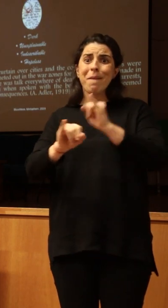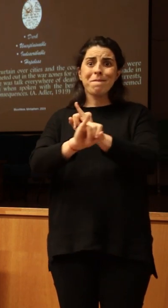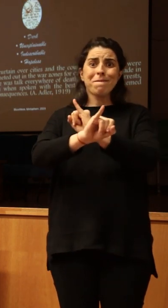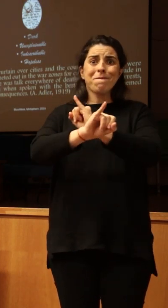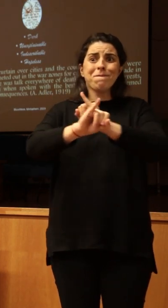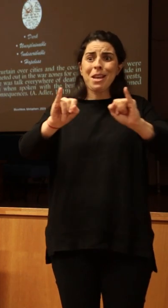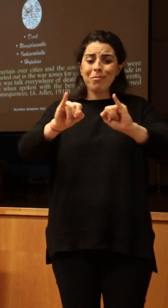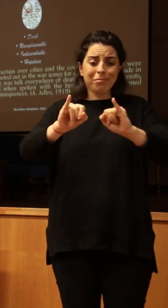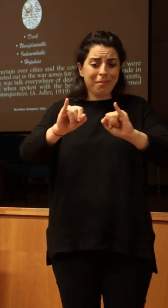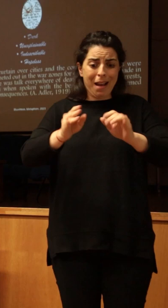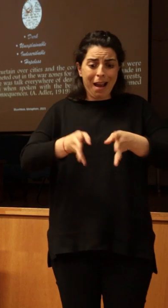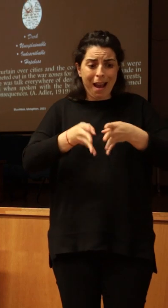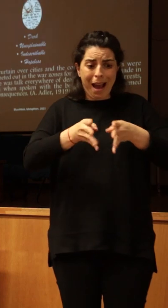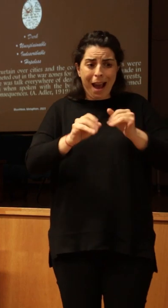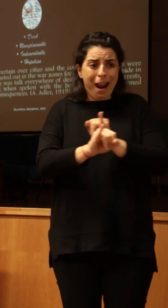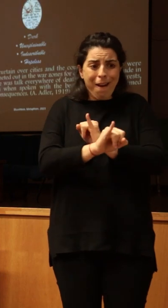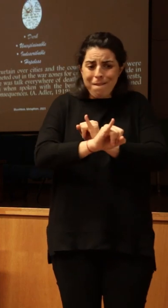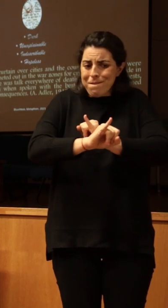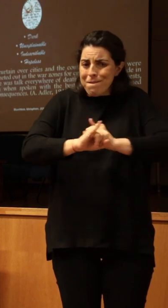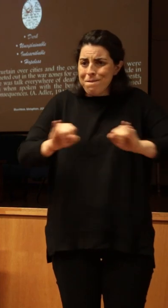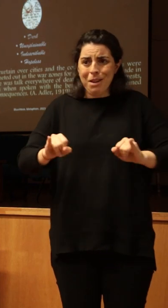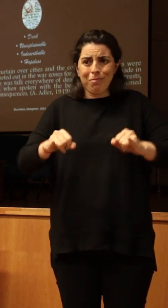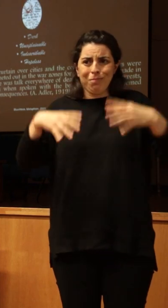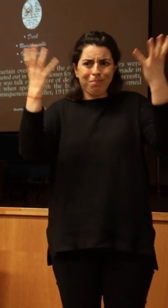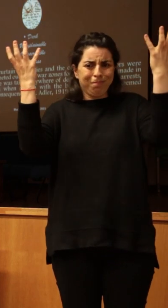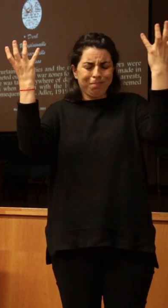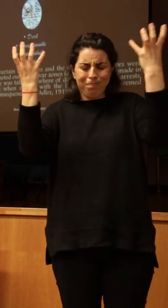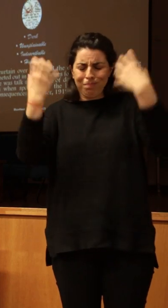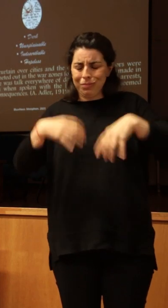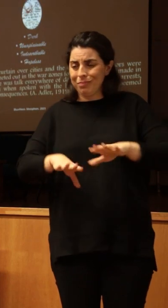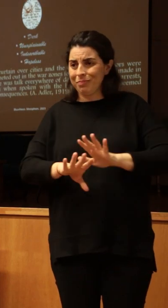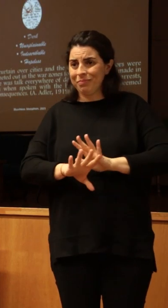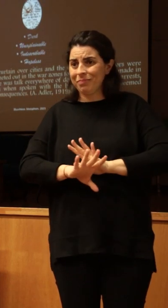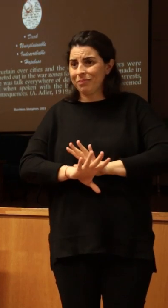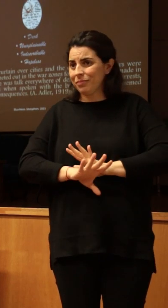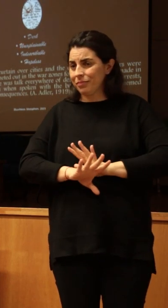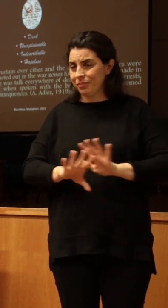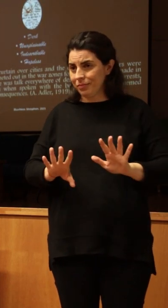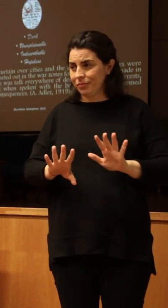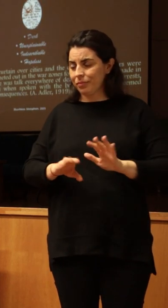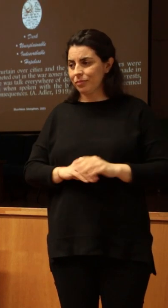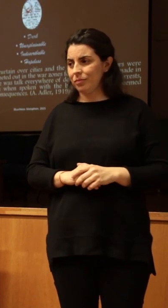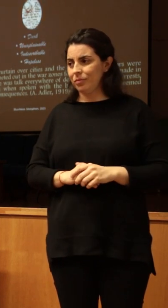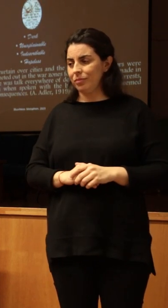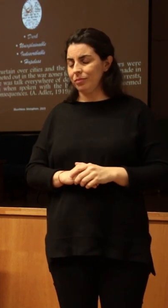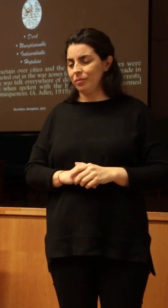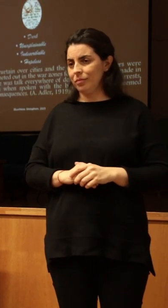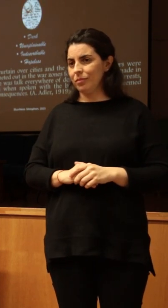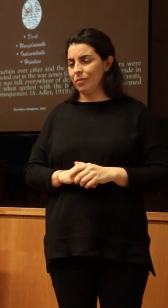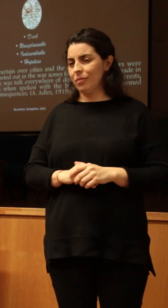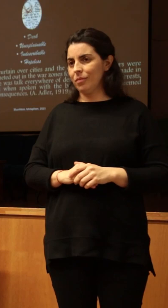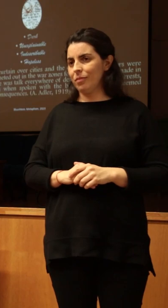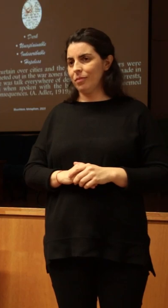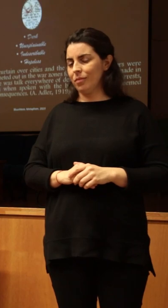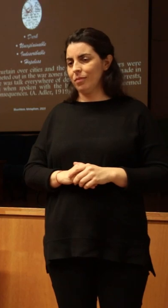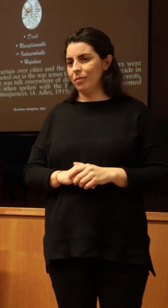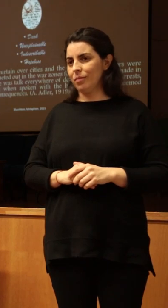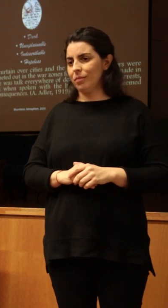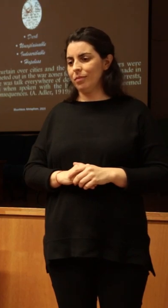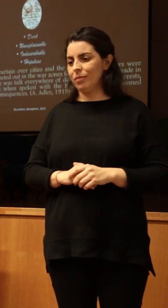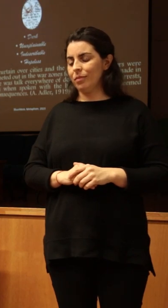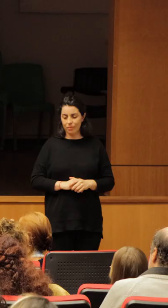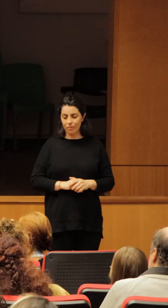in 1919, Adler writes censorship through an iron curtain over cities and